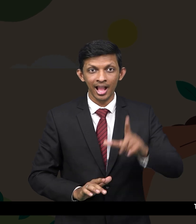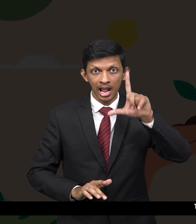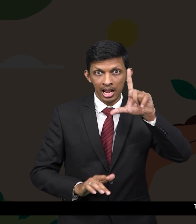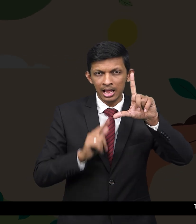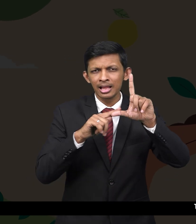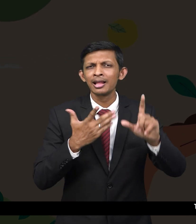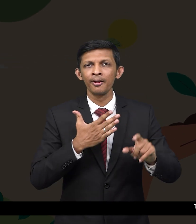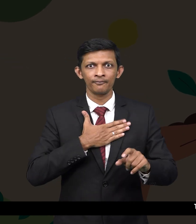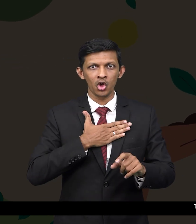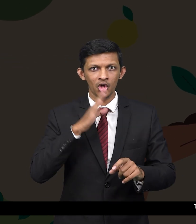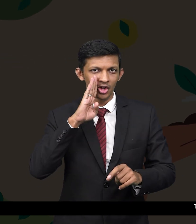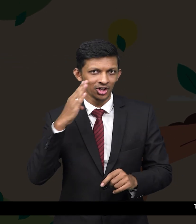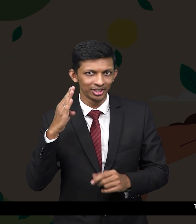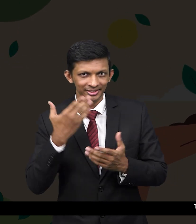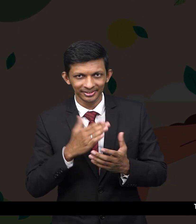पत्तियां,